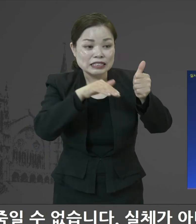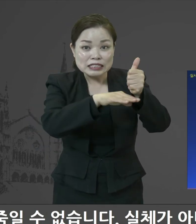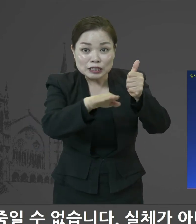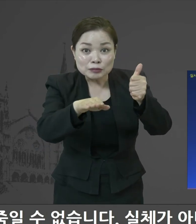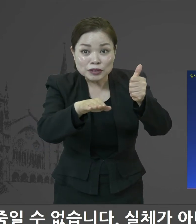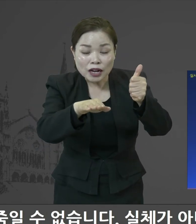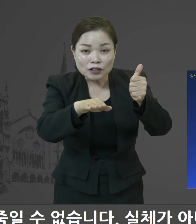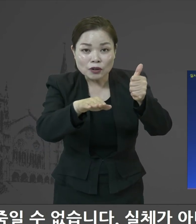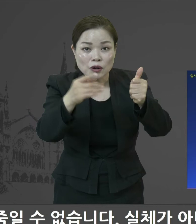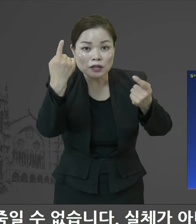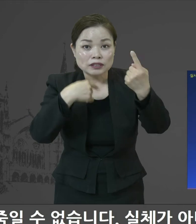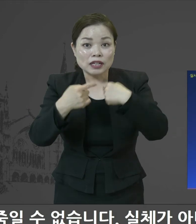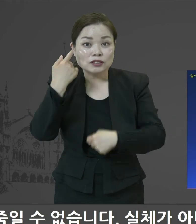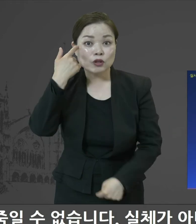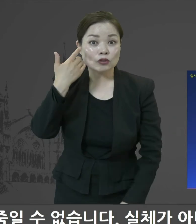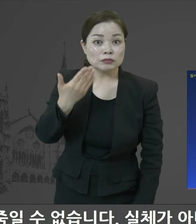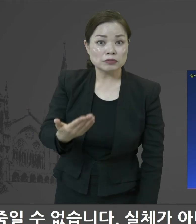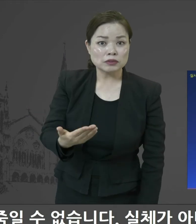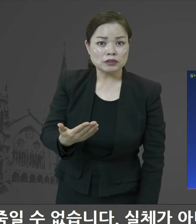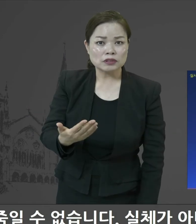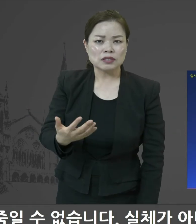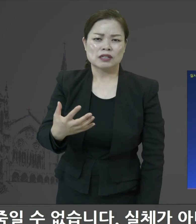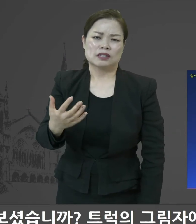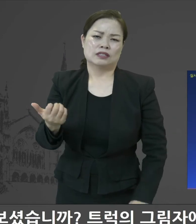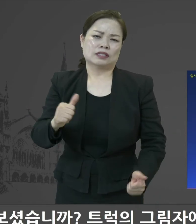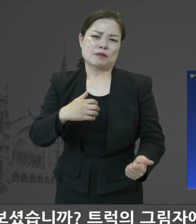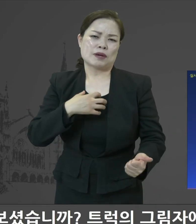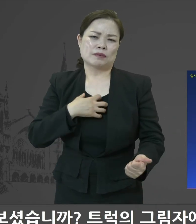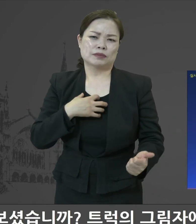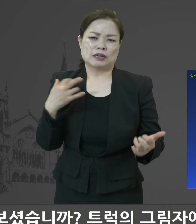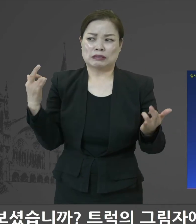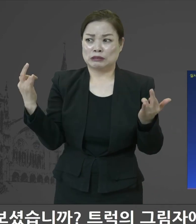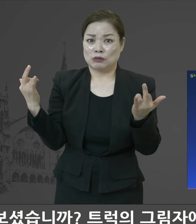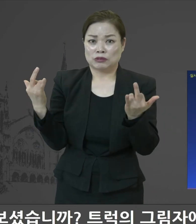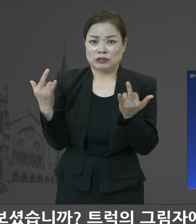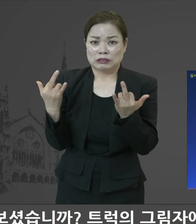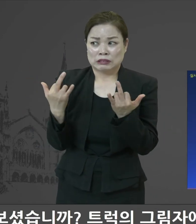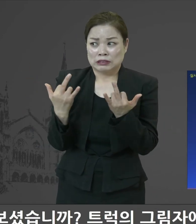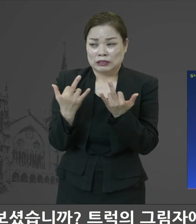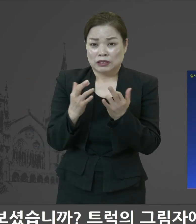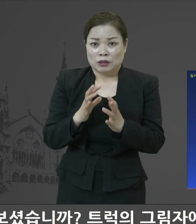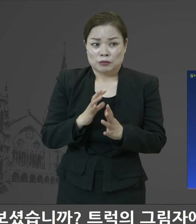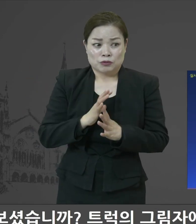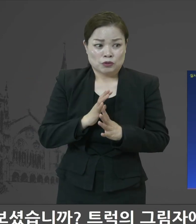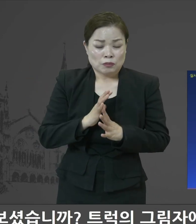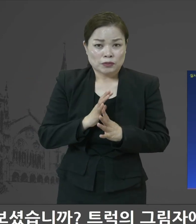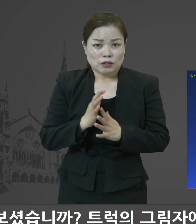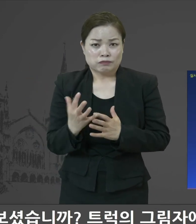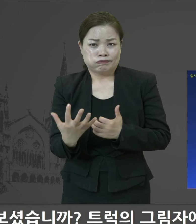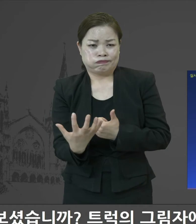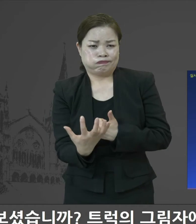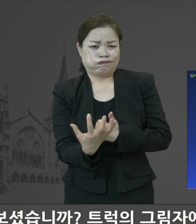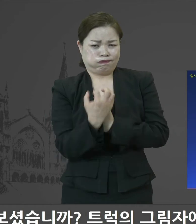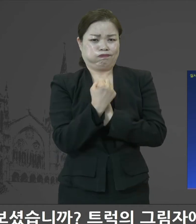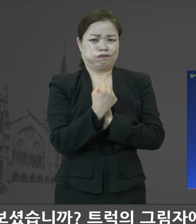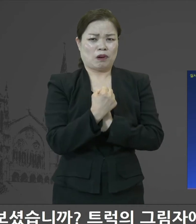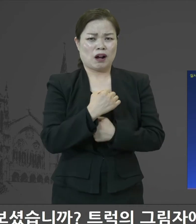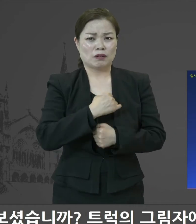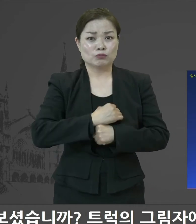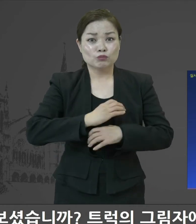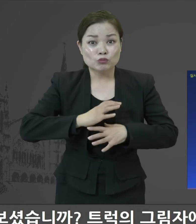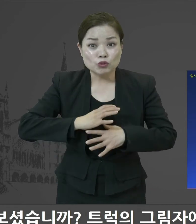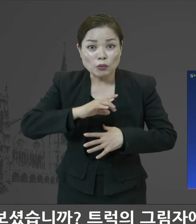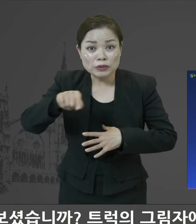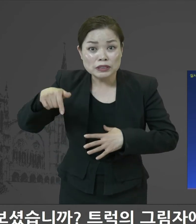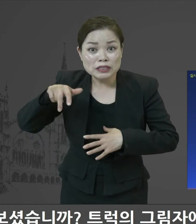나 보셨습니까? 사망의 음침한 골짜기는 서산한 기운이 느껴지고 우리를 집어삼킬 것 같은 무서운